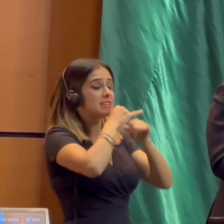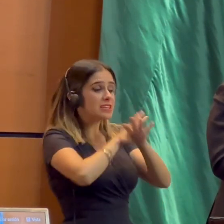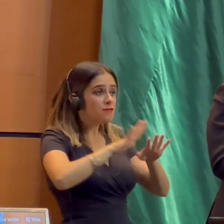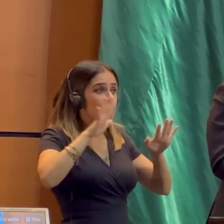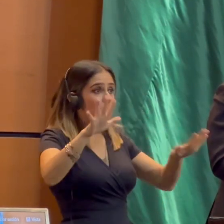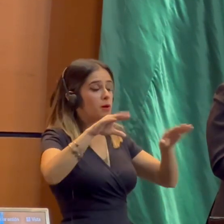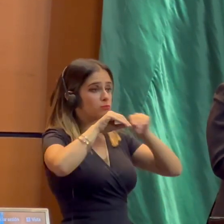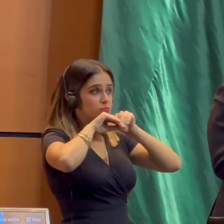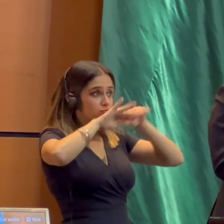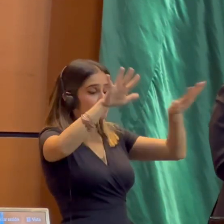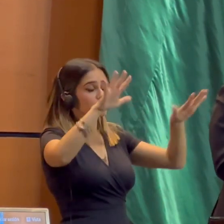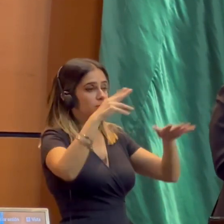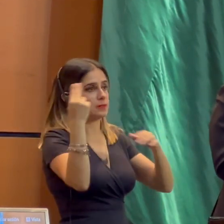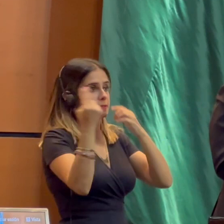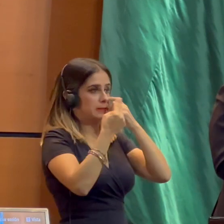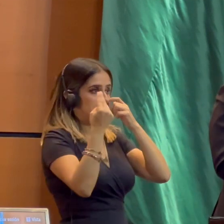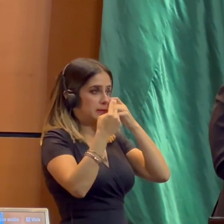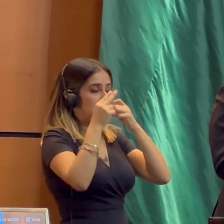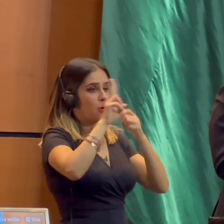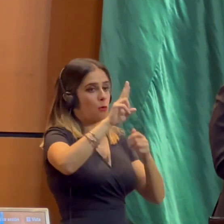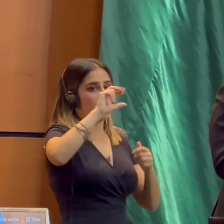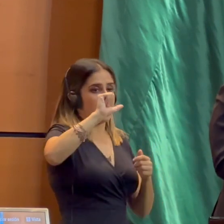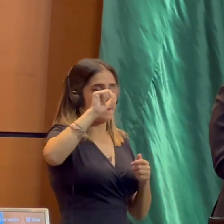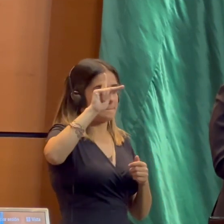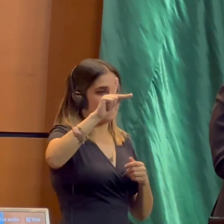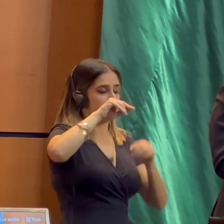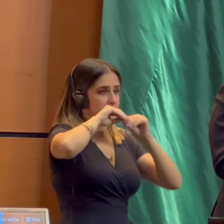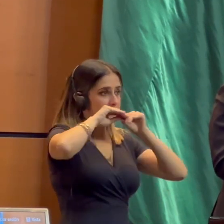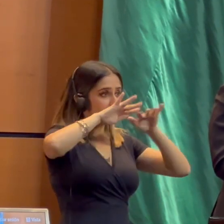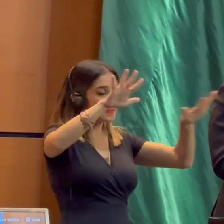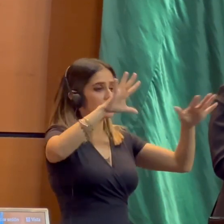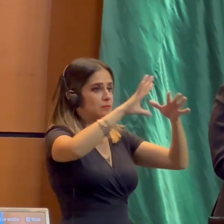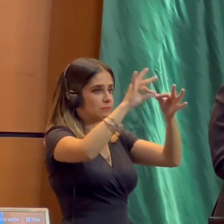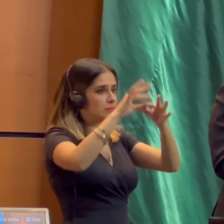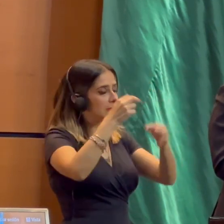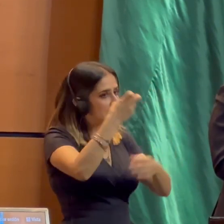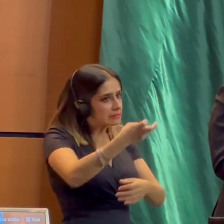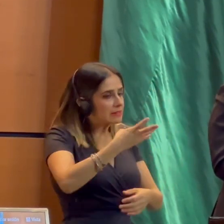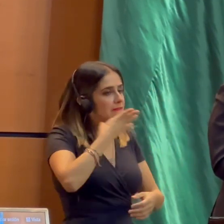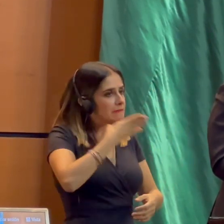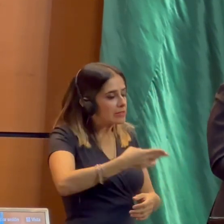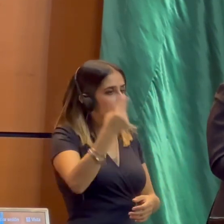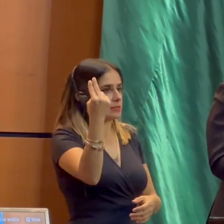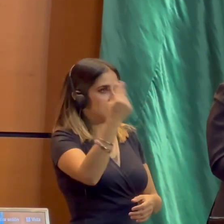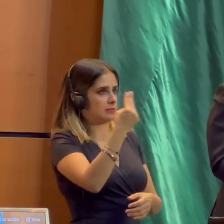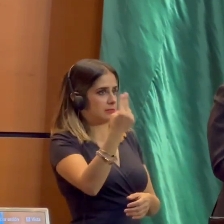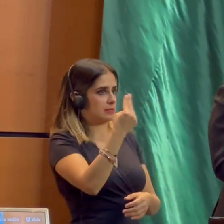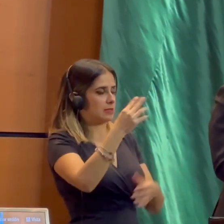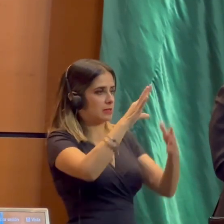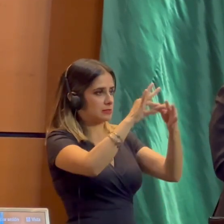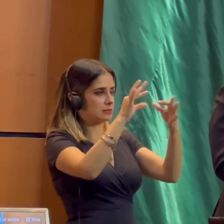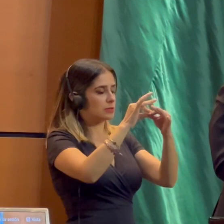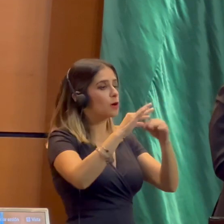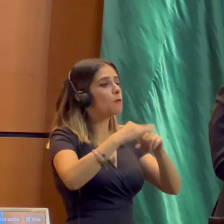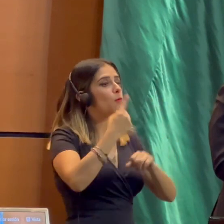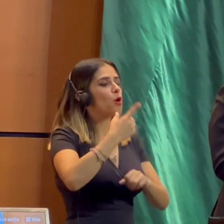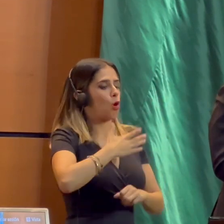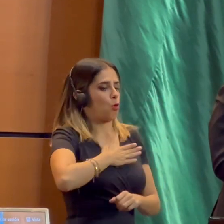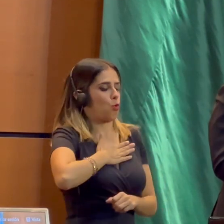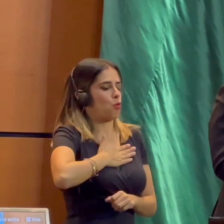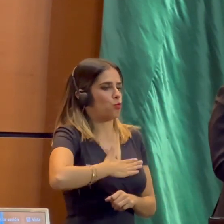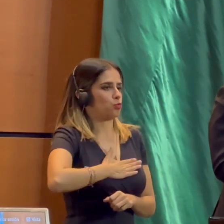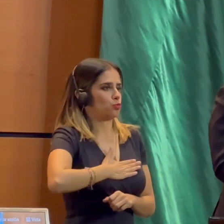情報がすべてです。自由と情報があって民主主義が成り立つ。アメリカの議会